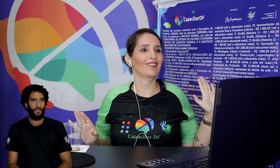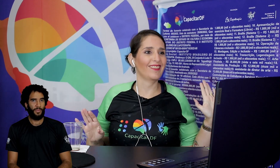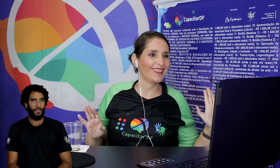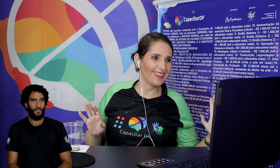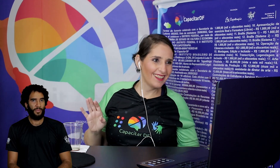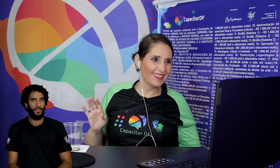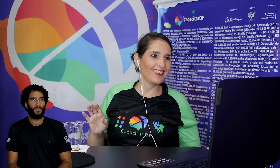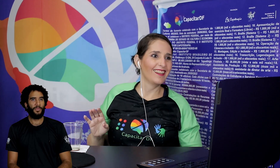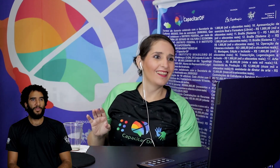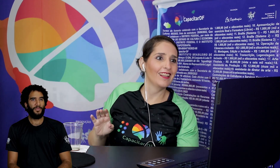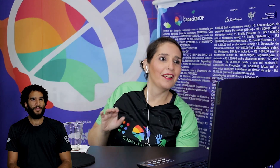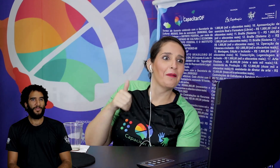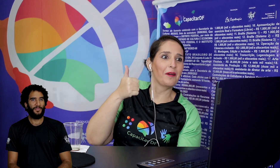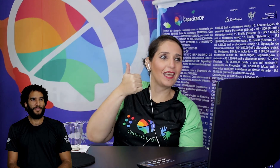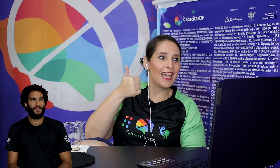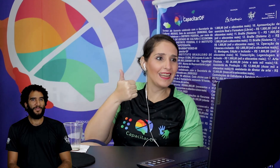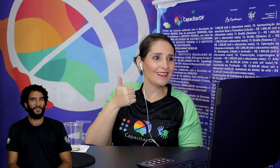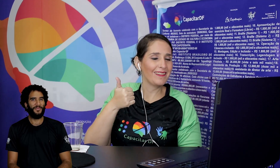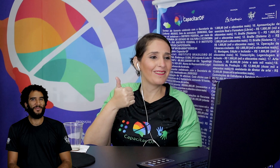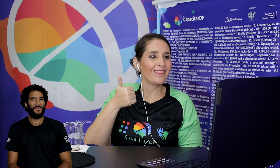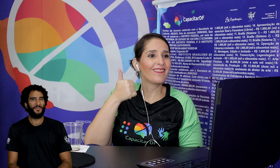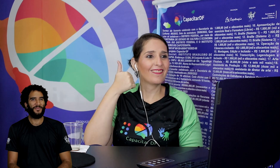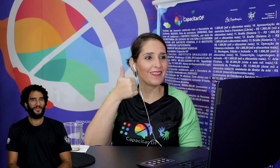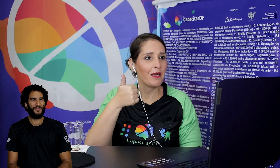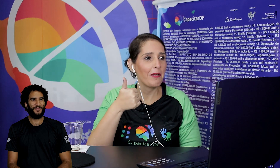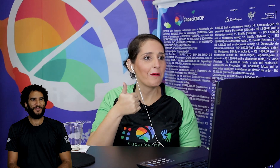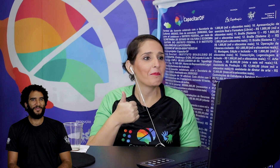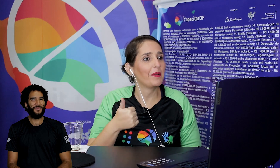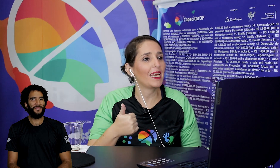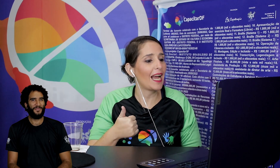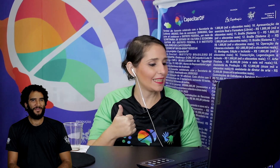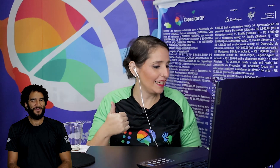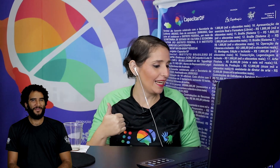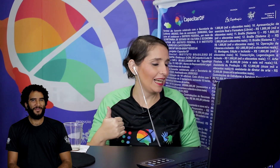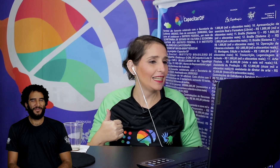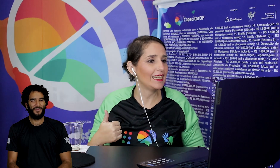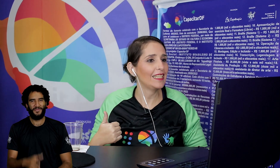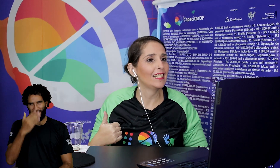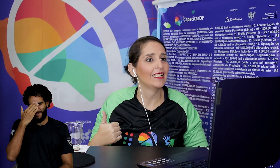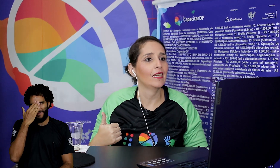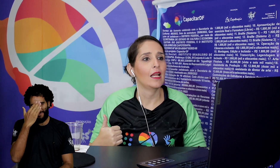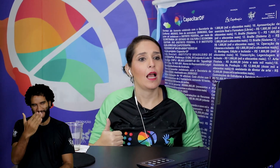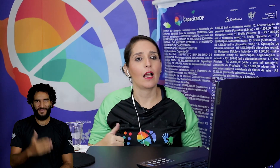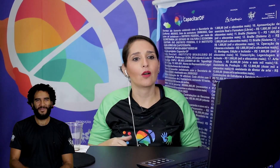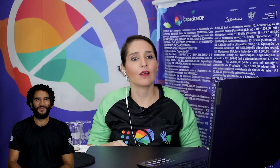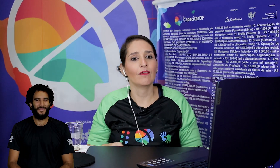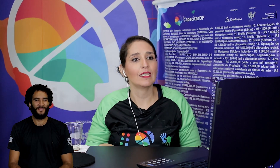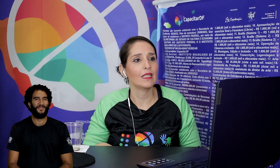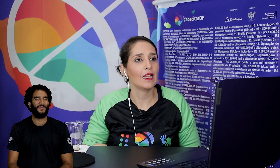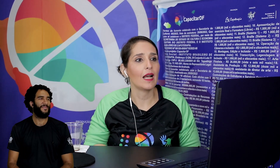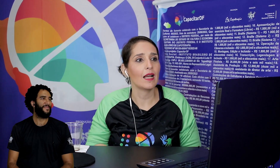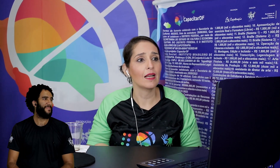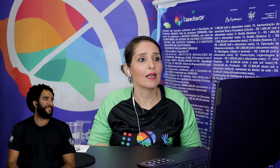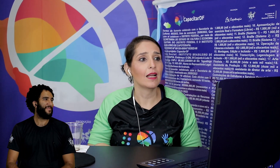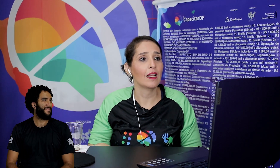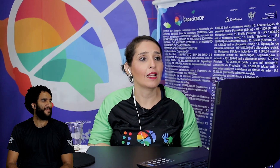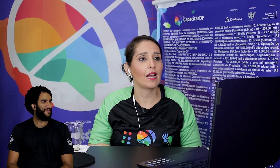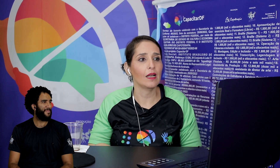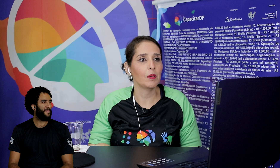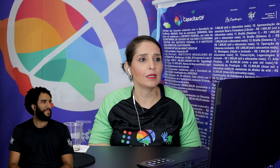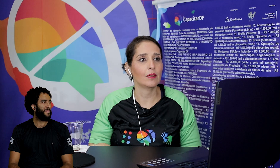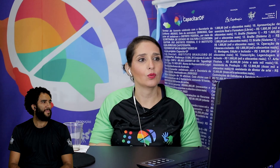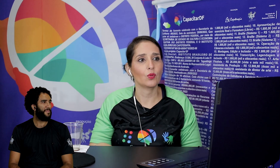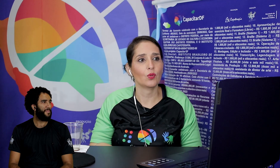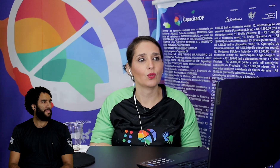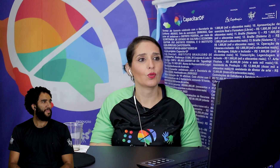certo. Ok? Ok. Obrigada, Eliane. Nada. Agora vai ser a